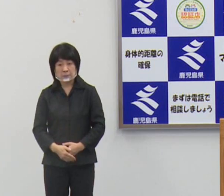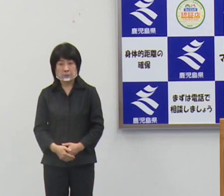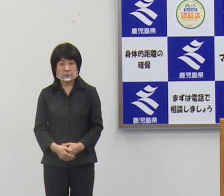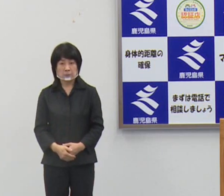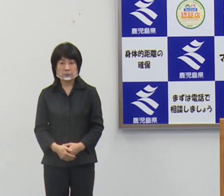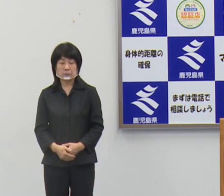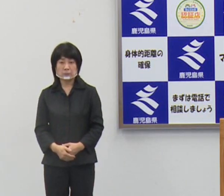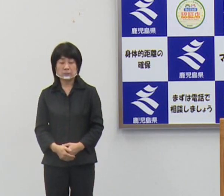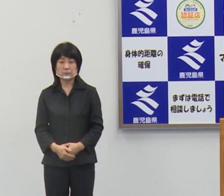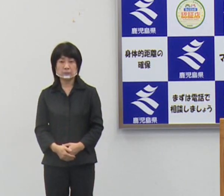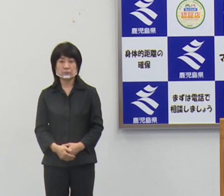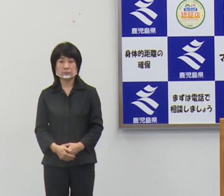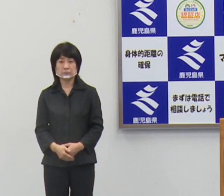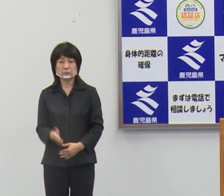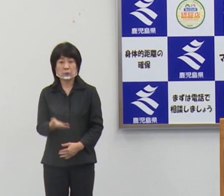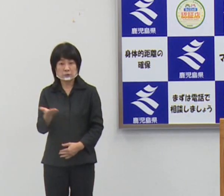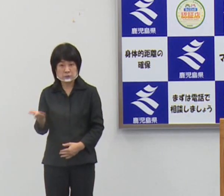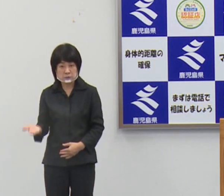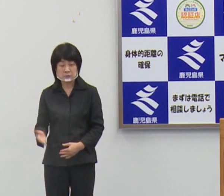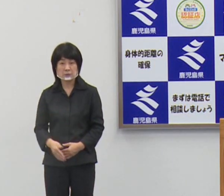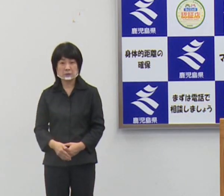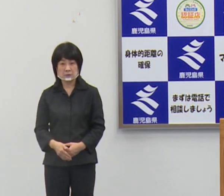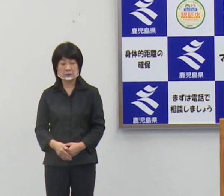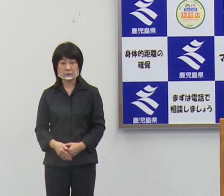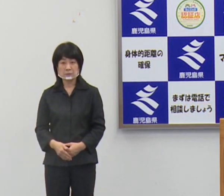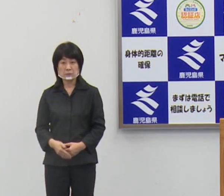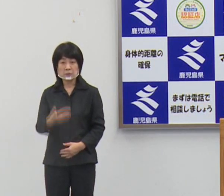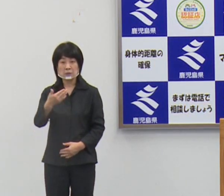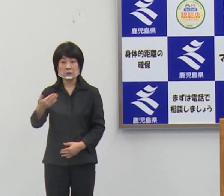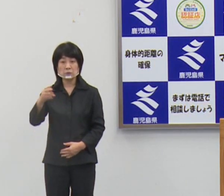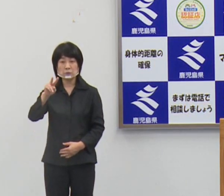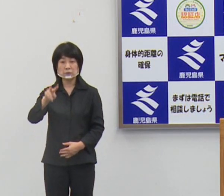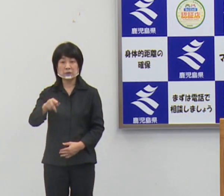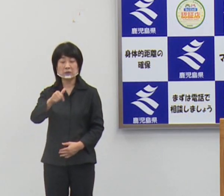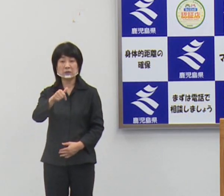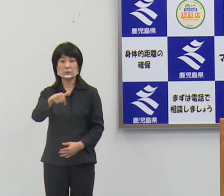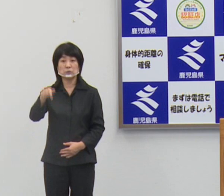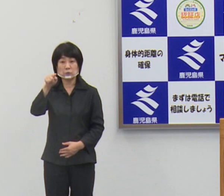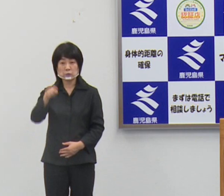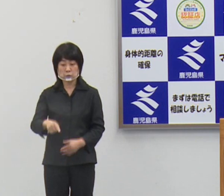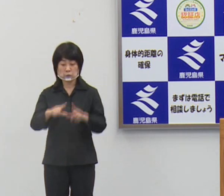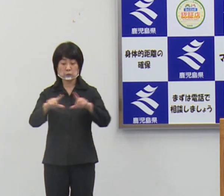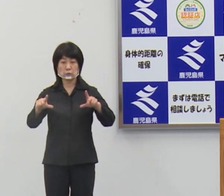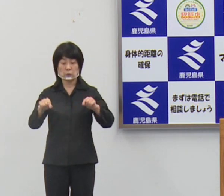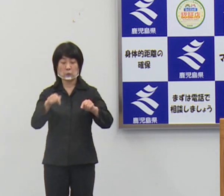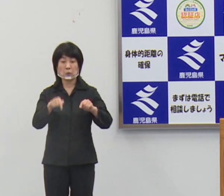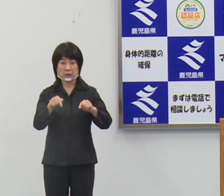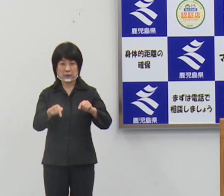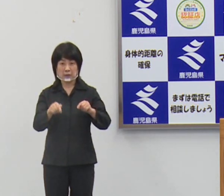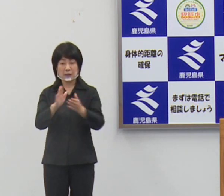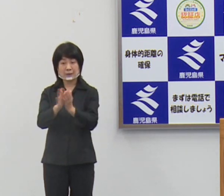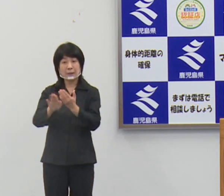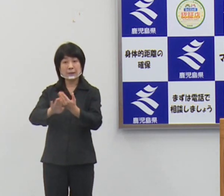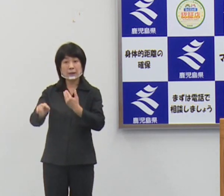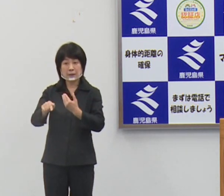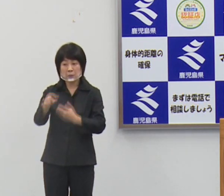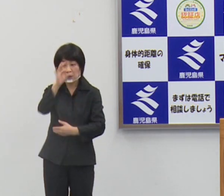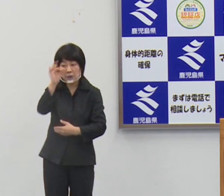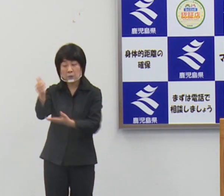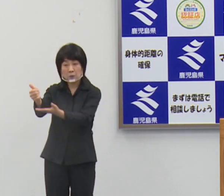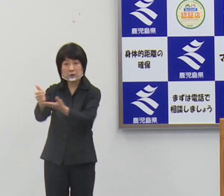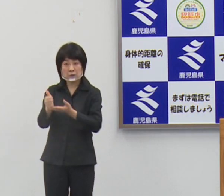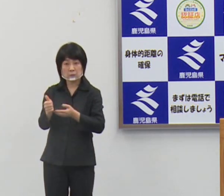。次にグリブクーポンにつきまして県外からの観光